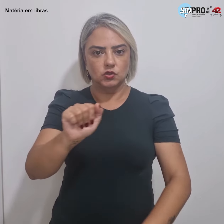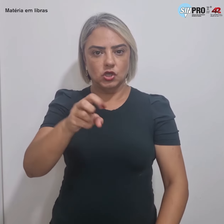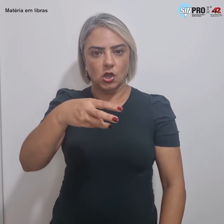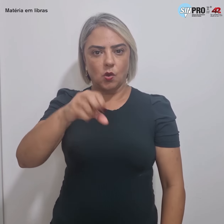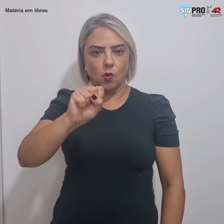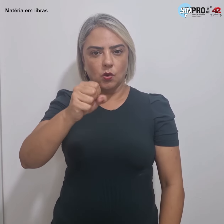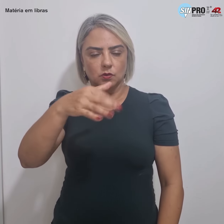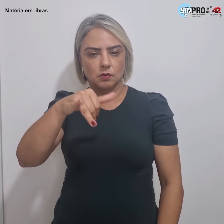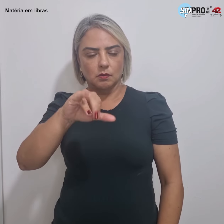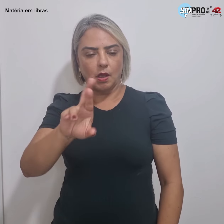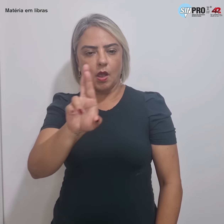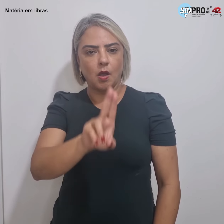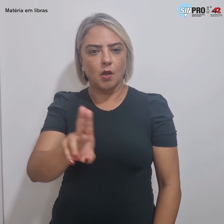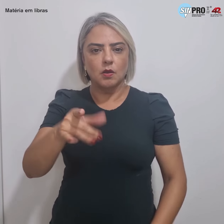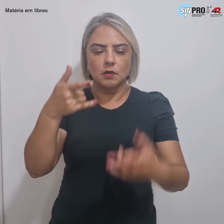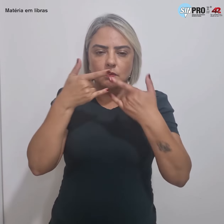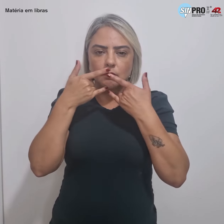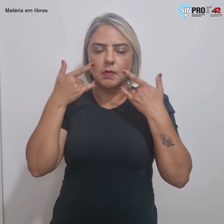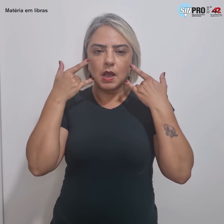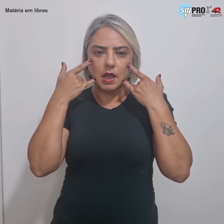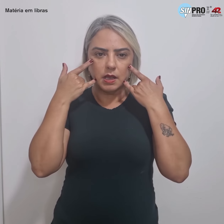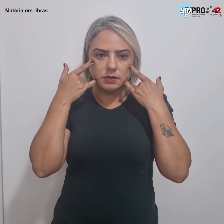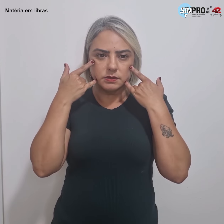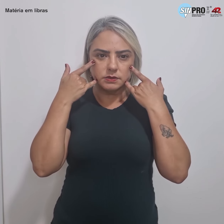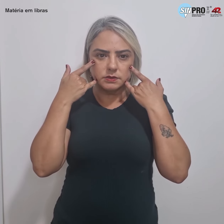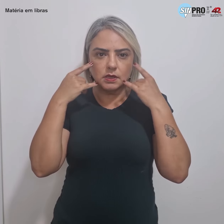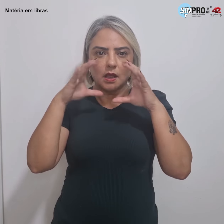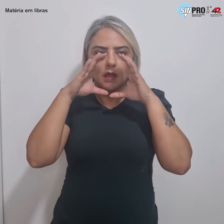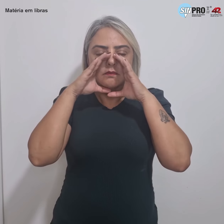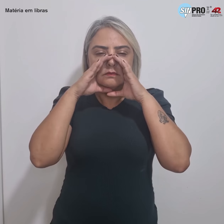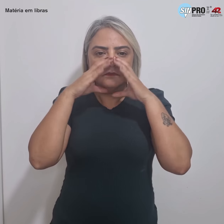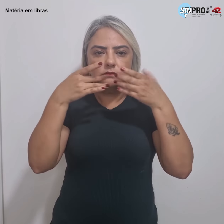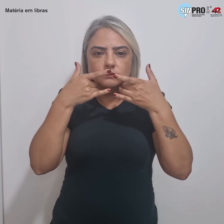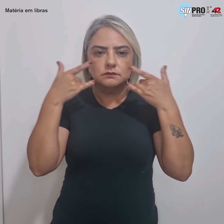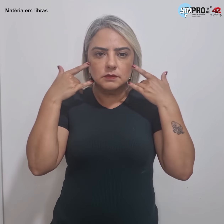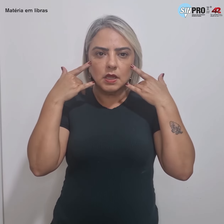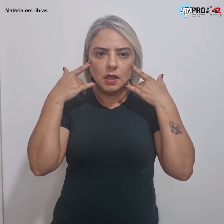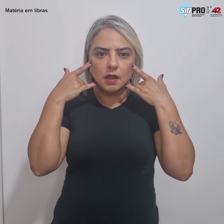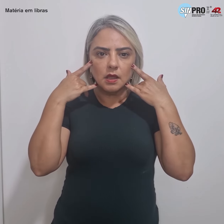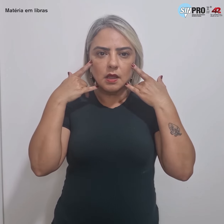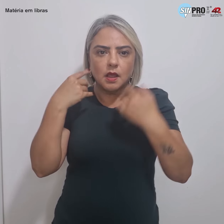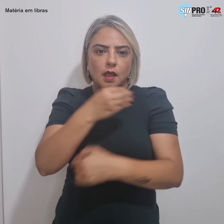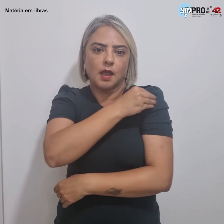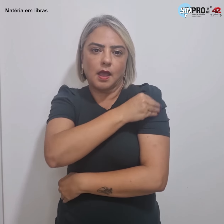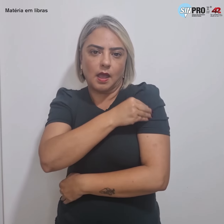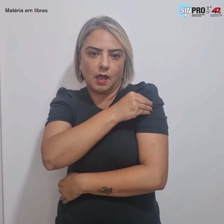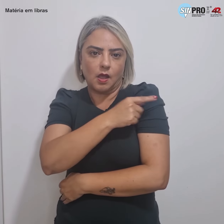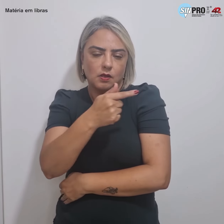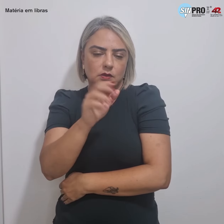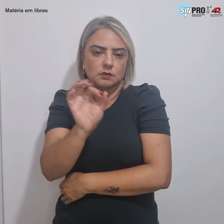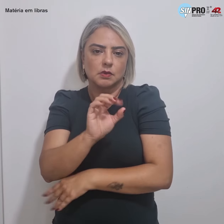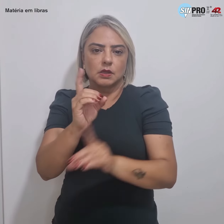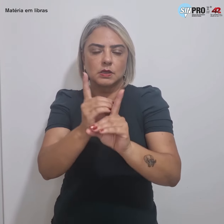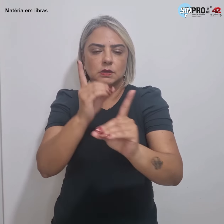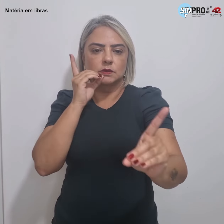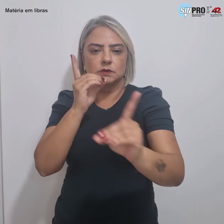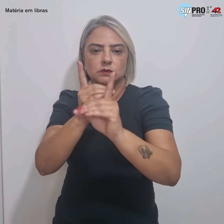utilizem máscara tampando nariz e boca, álcool 70% e distanciamento social.